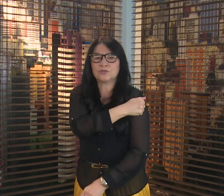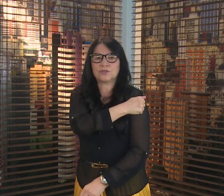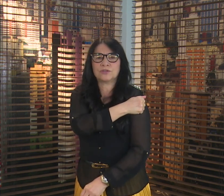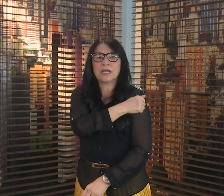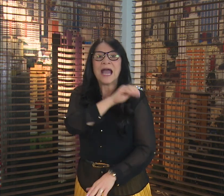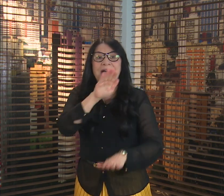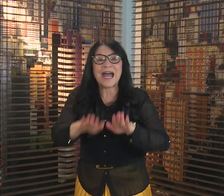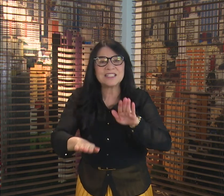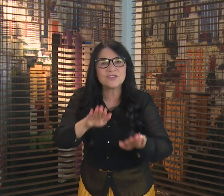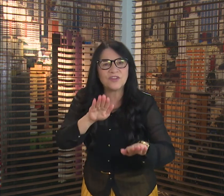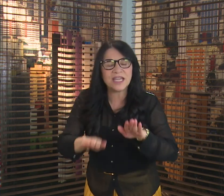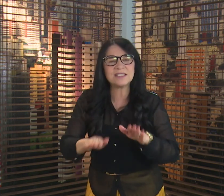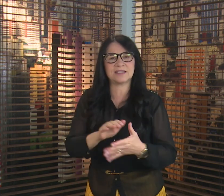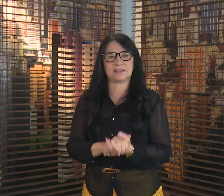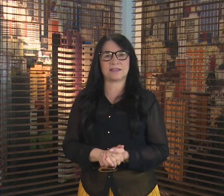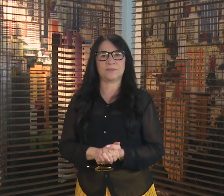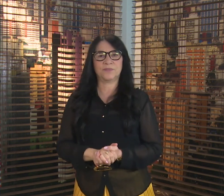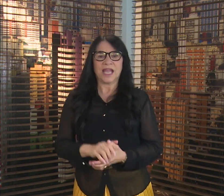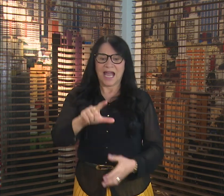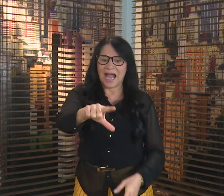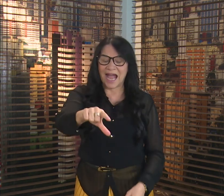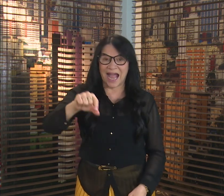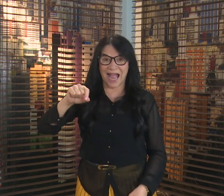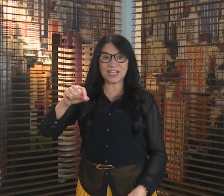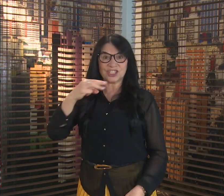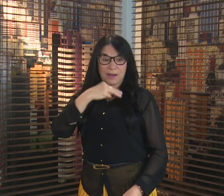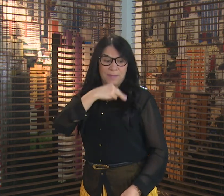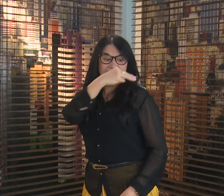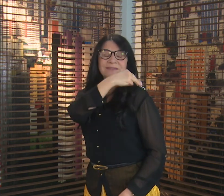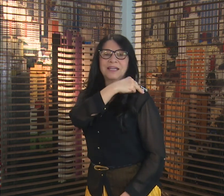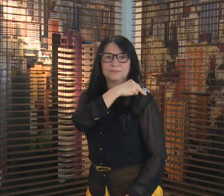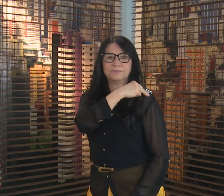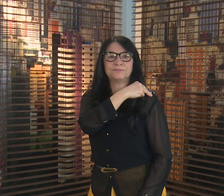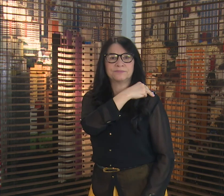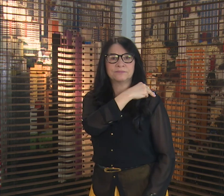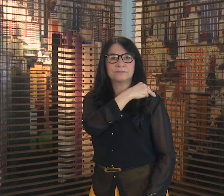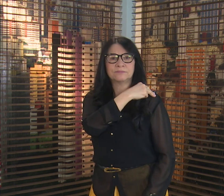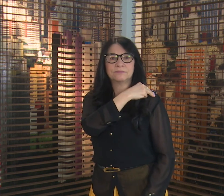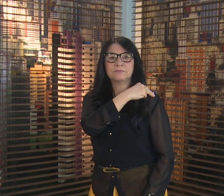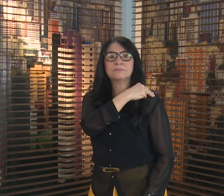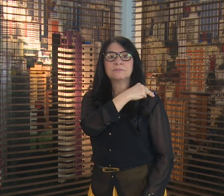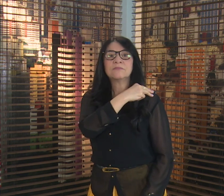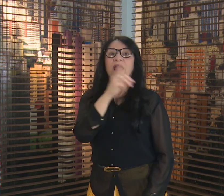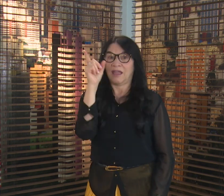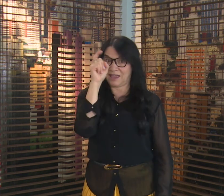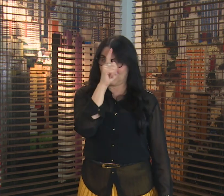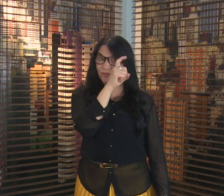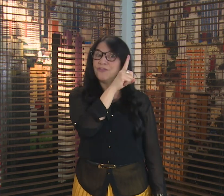Alunos, às vezes a chamada é